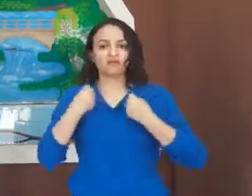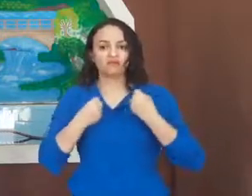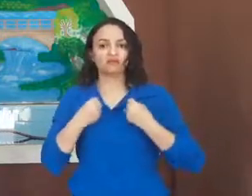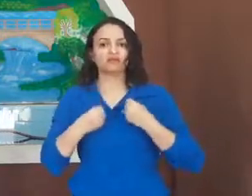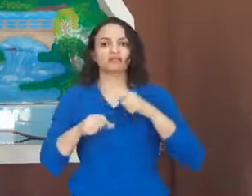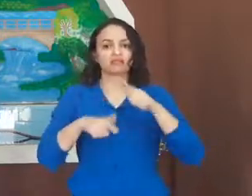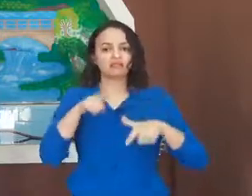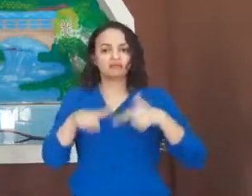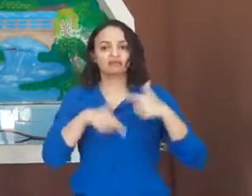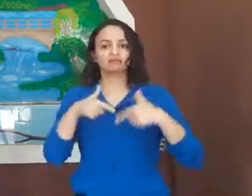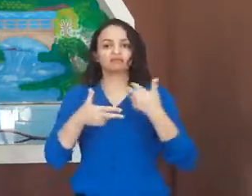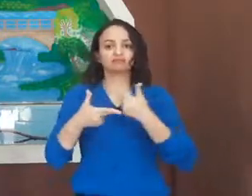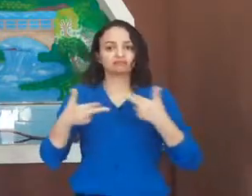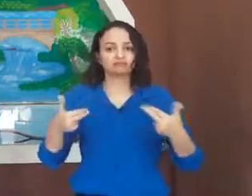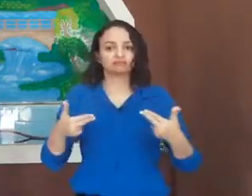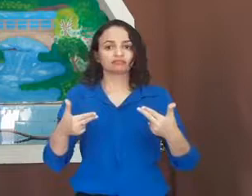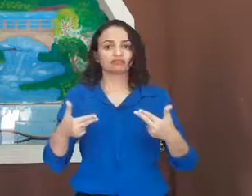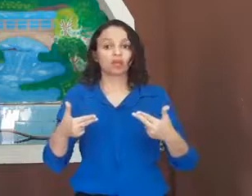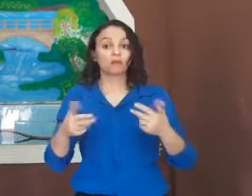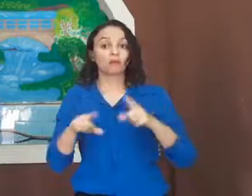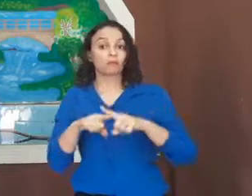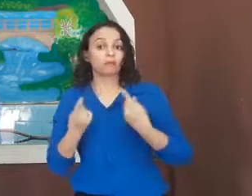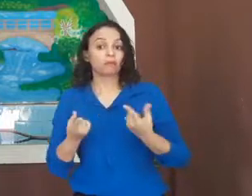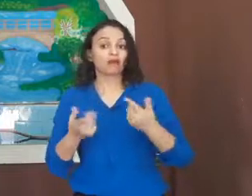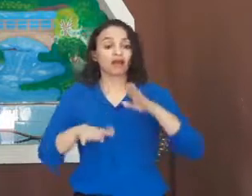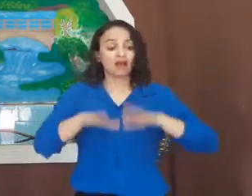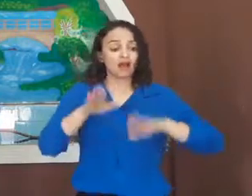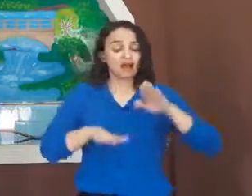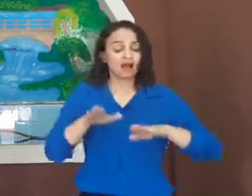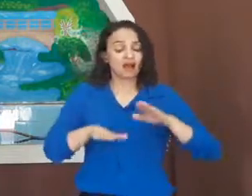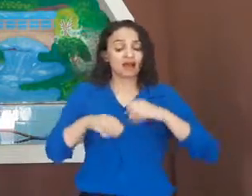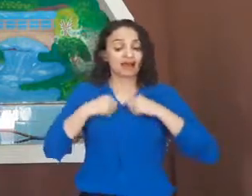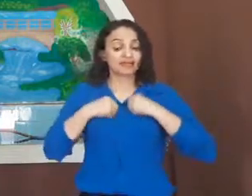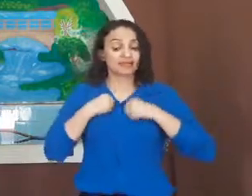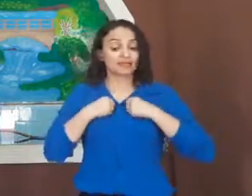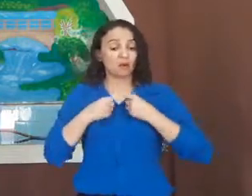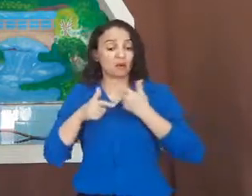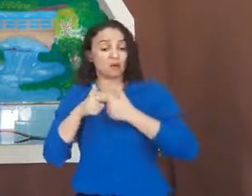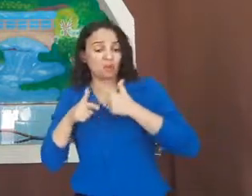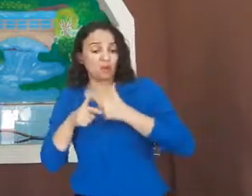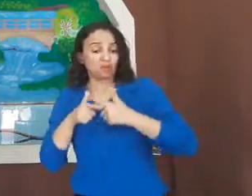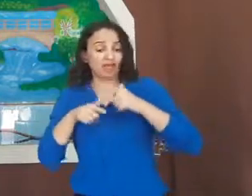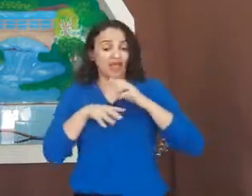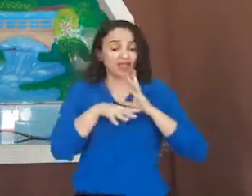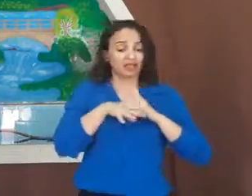quando ela começa a fazer com que cada um de nós tenhamos